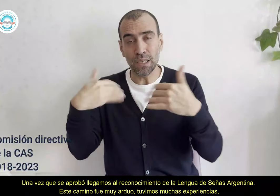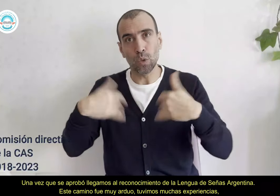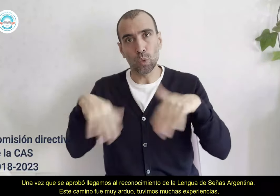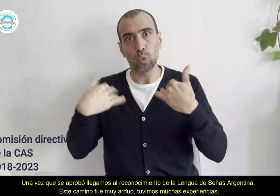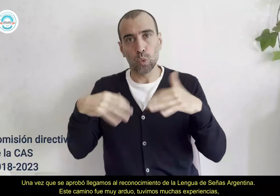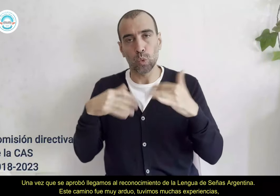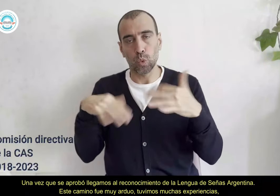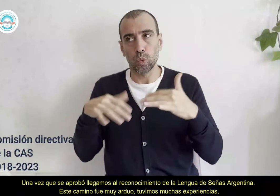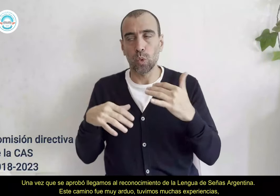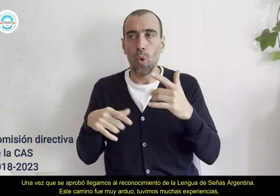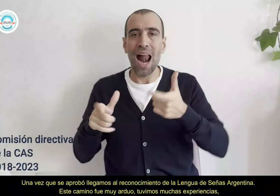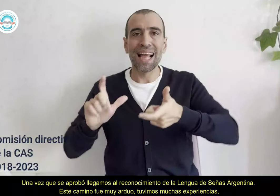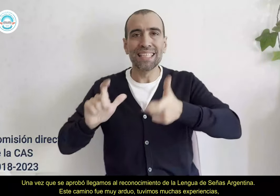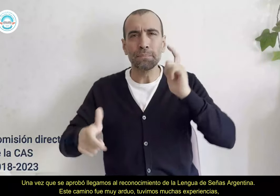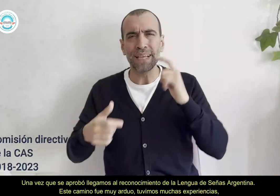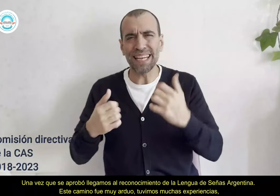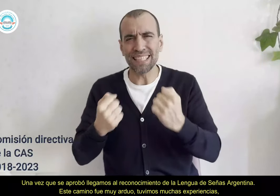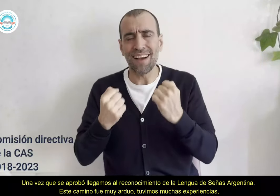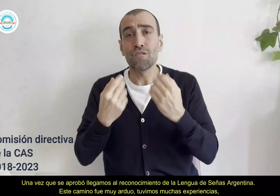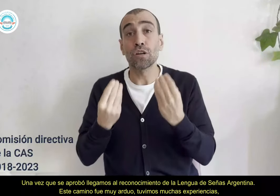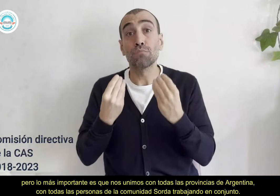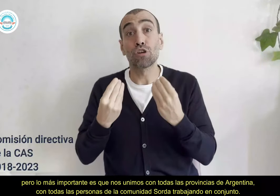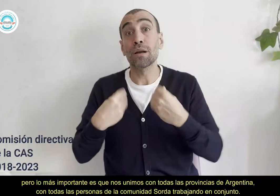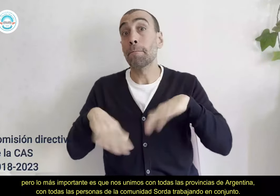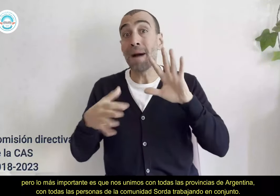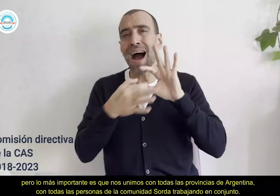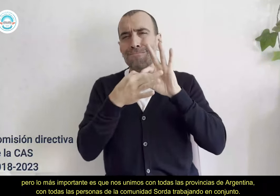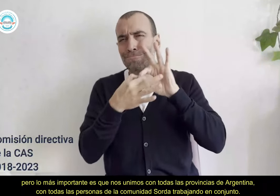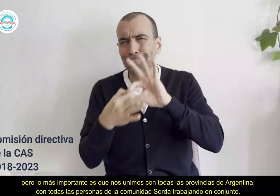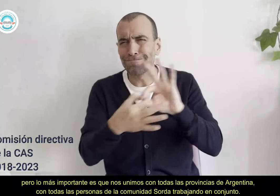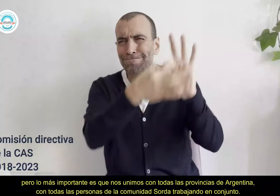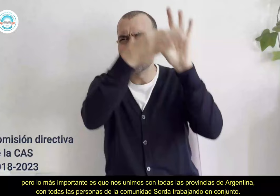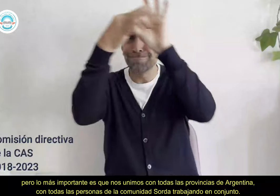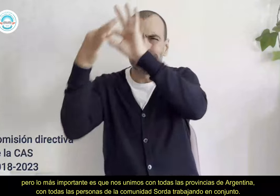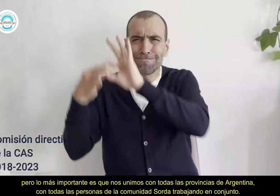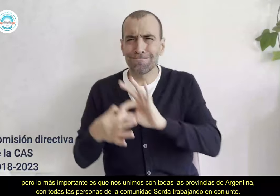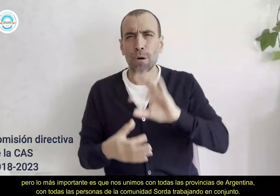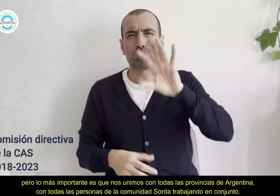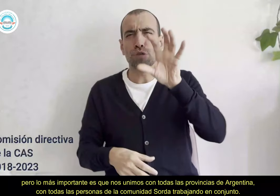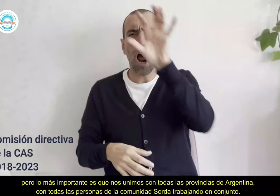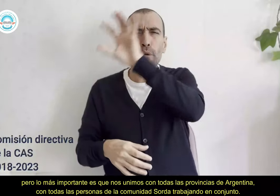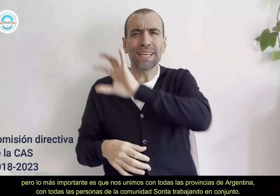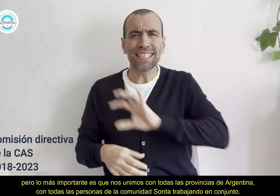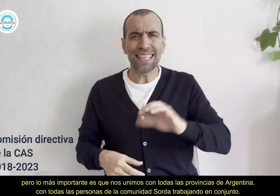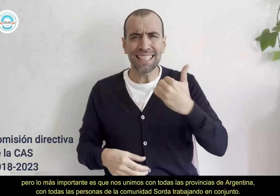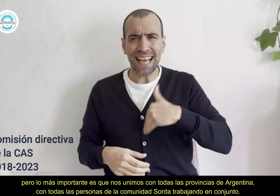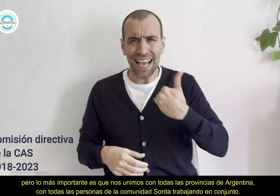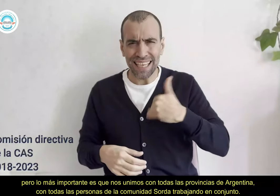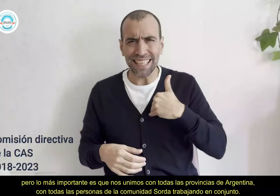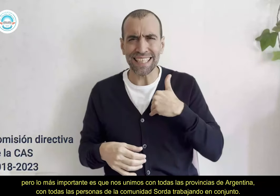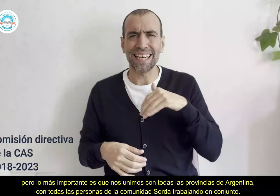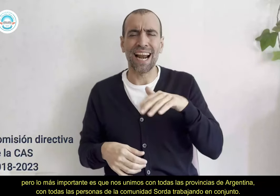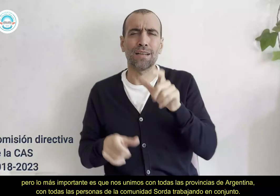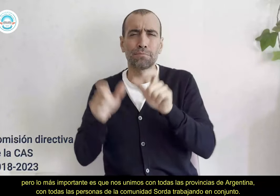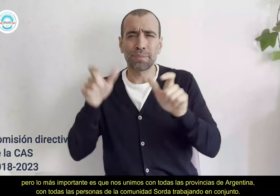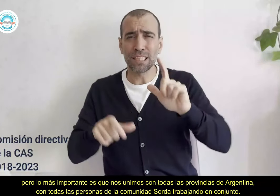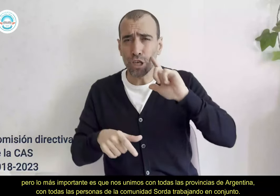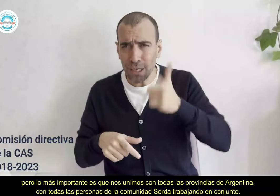Este camino fue muy arduo. Tuvimos muchas experiencias, pero lo más importante es que nos unimos con todas las provincias de